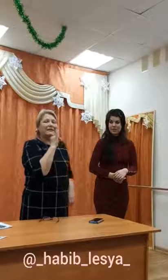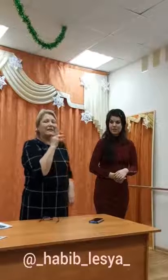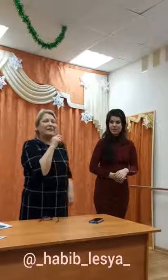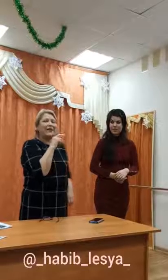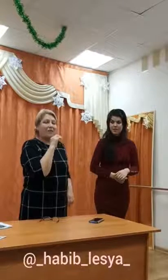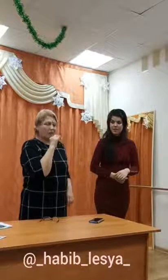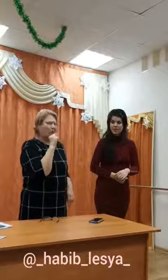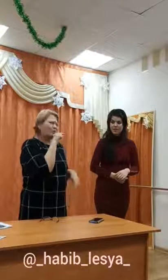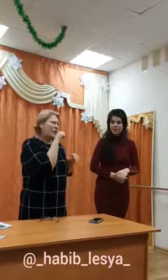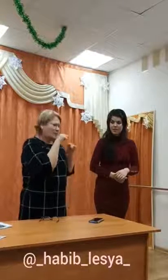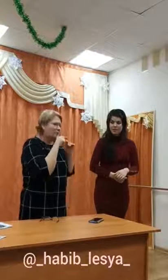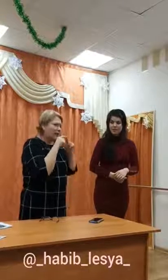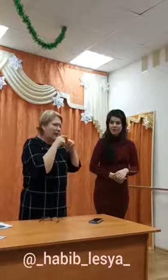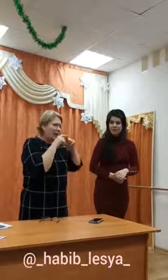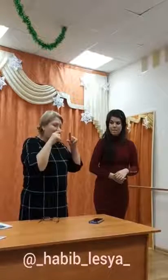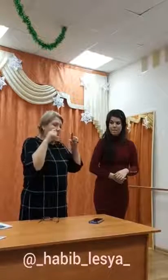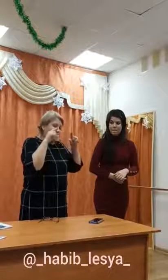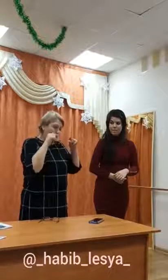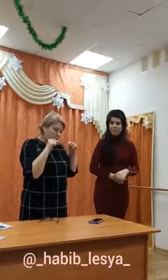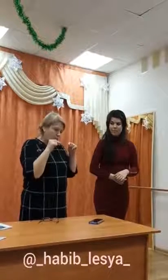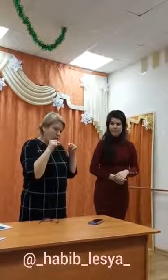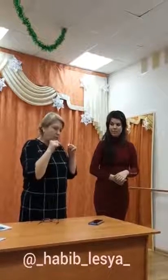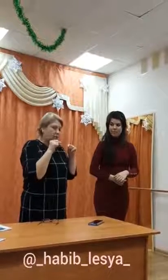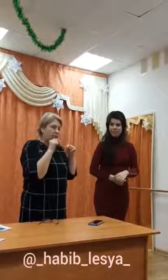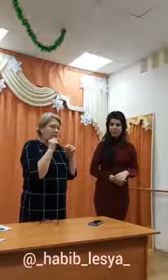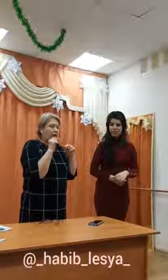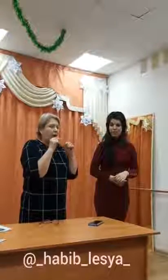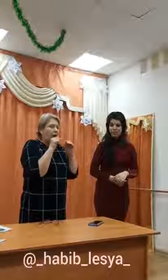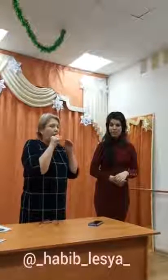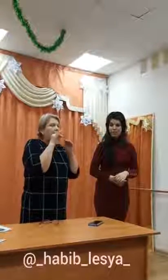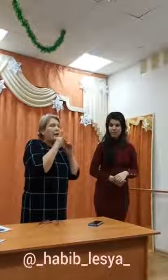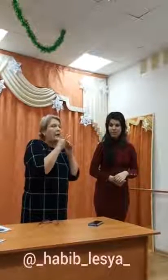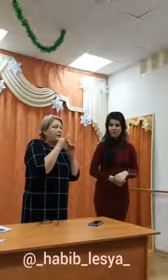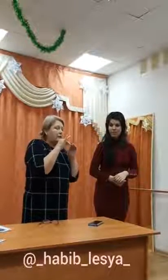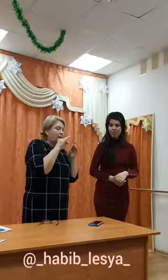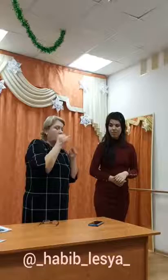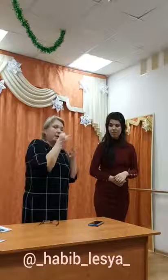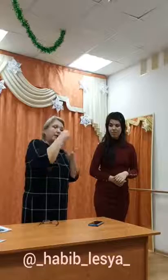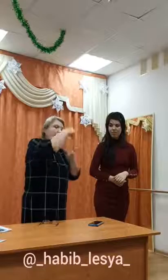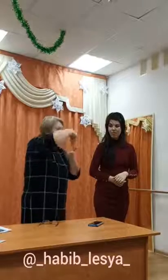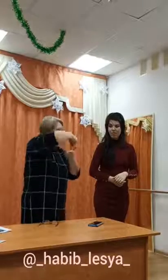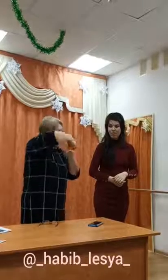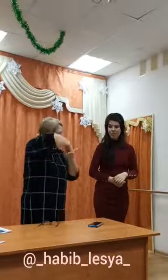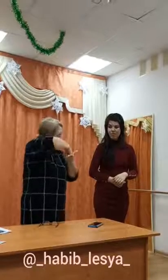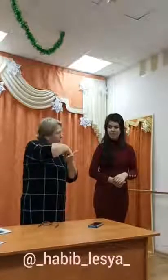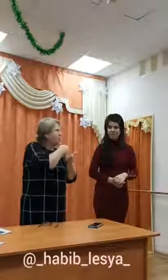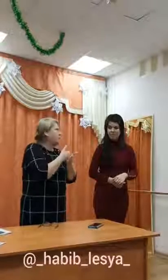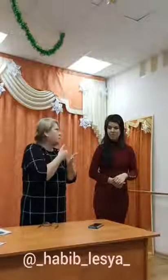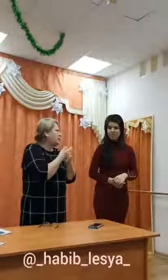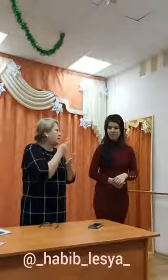Сити лафе. Ну там, карту. И деньги. Например,